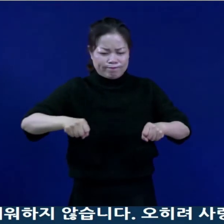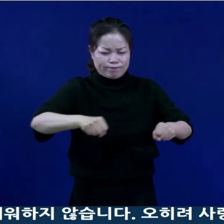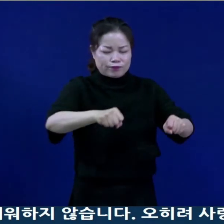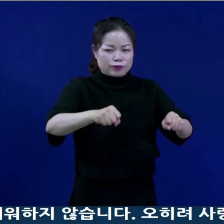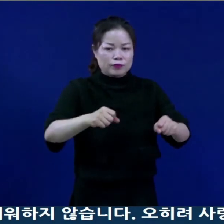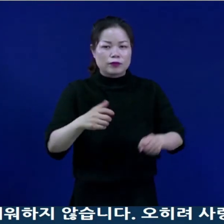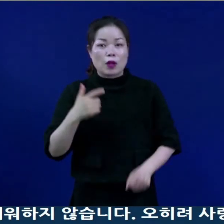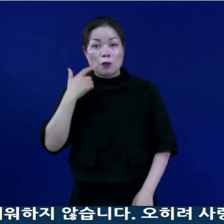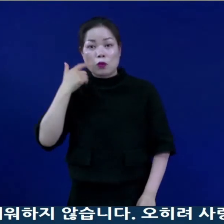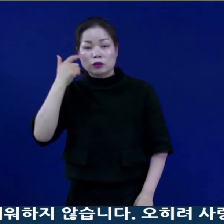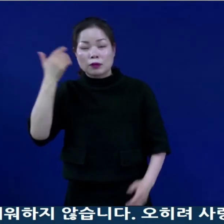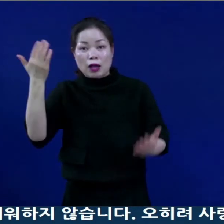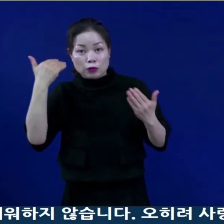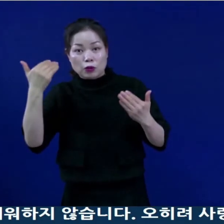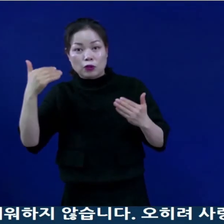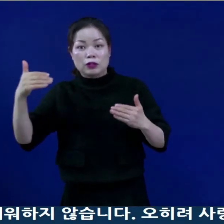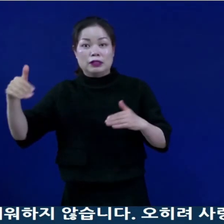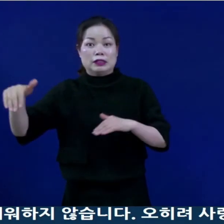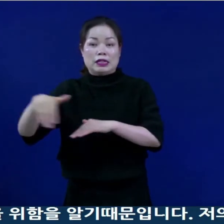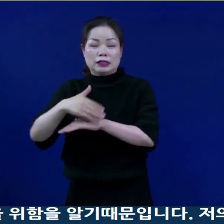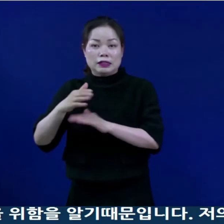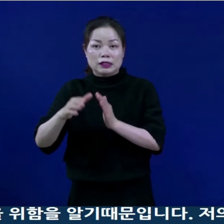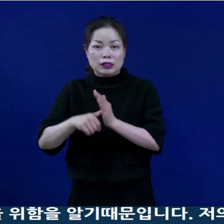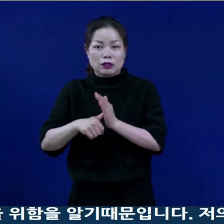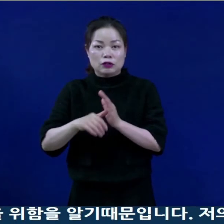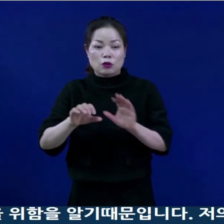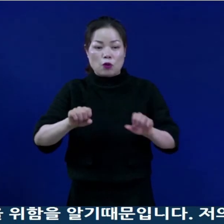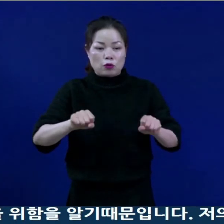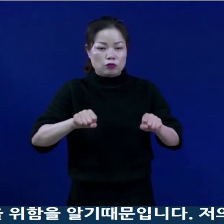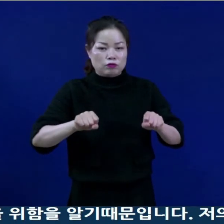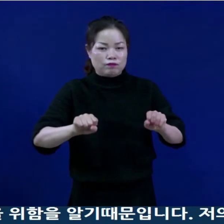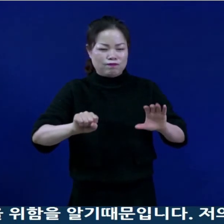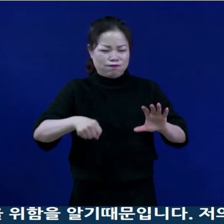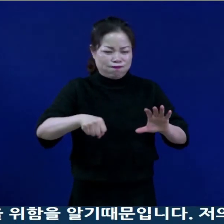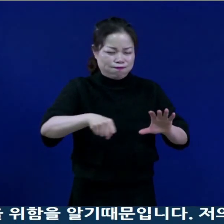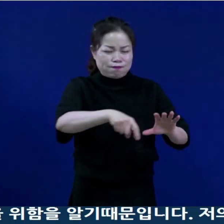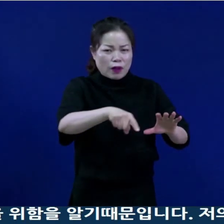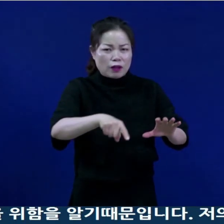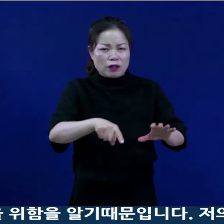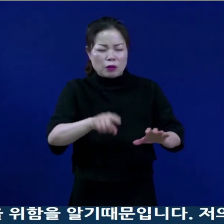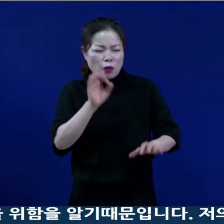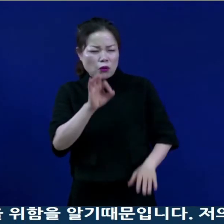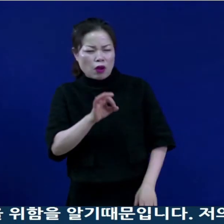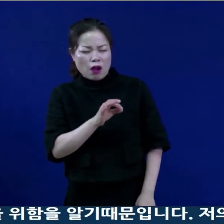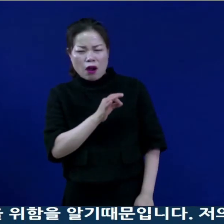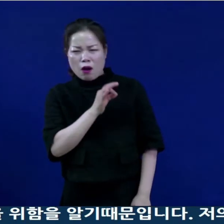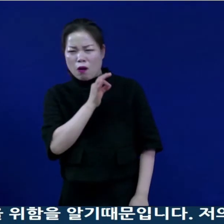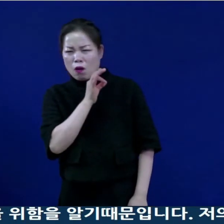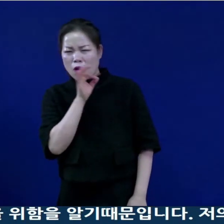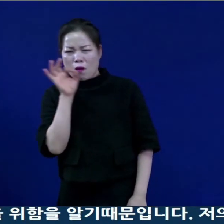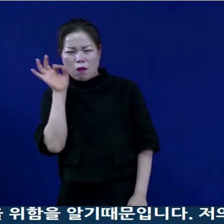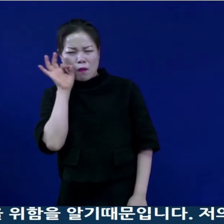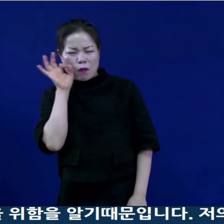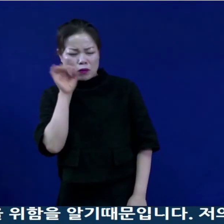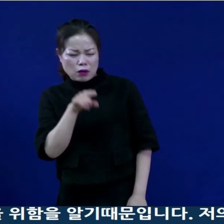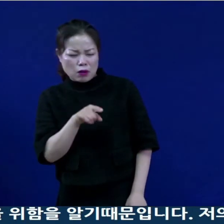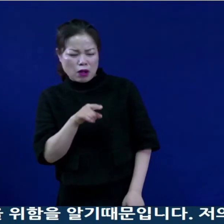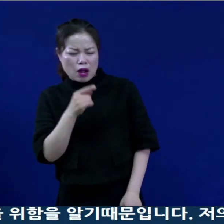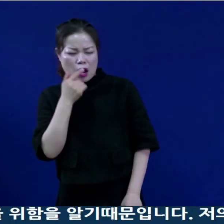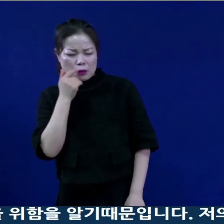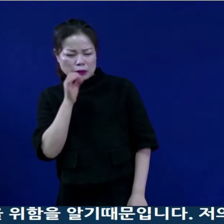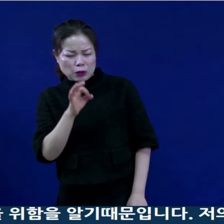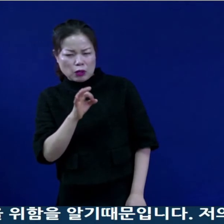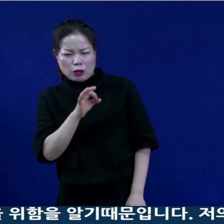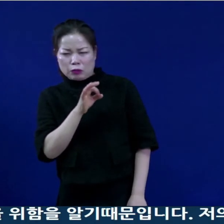학교를 마치면 아버지가 이렇게 올라오세요. 그 오토바이를 타고. 그럼 제가 너무 부끄러웠어요, 여러분. 그래서 일부러 아버지를 모른 척하기도